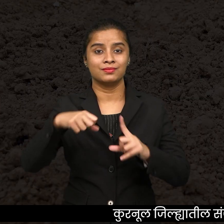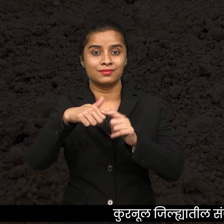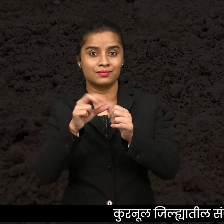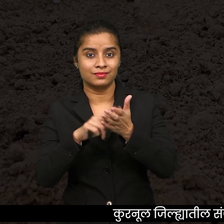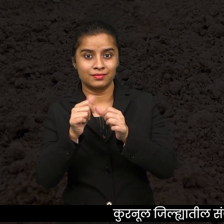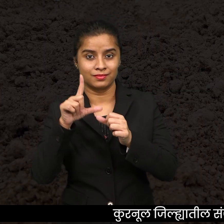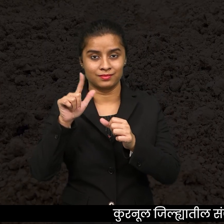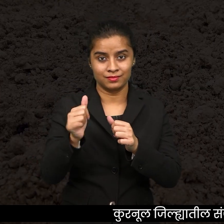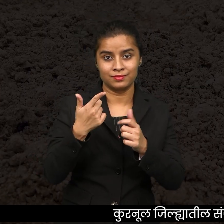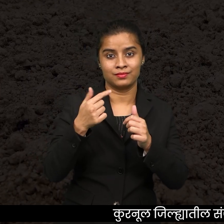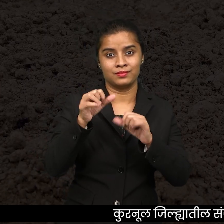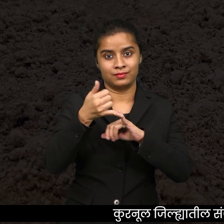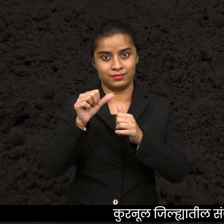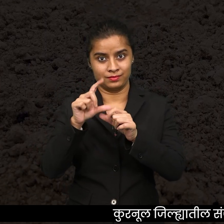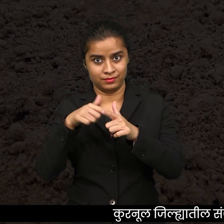कर्नूल जिल्ह्यातील